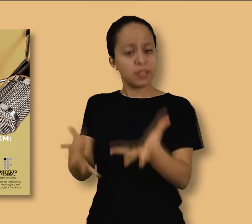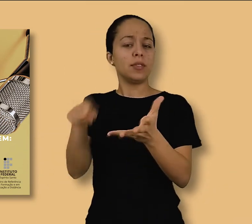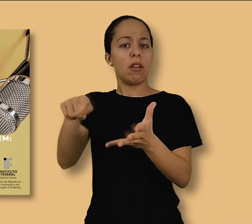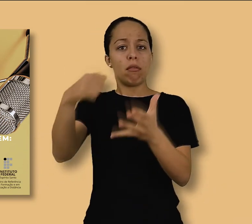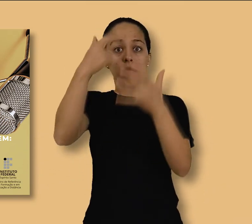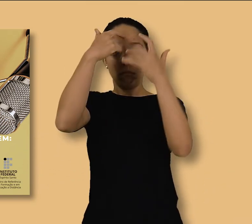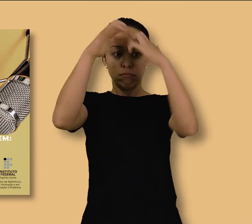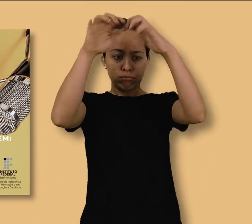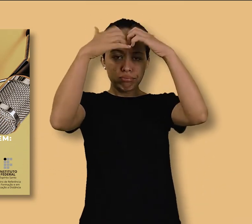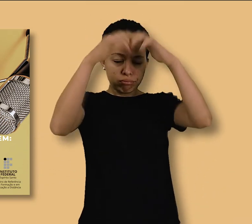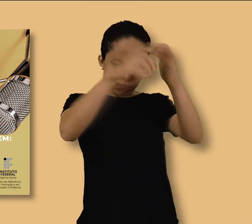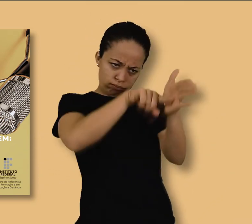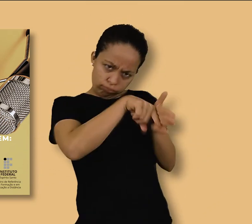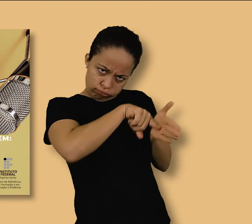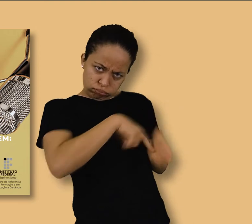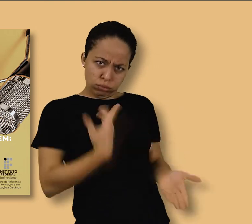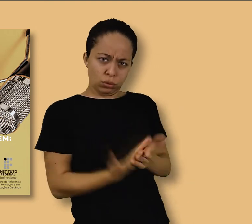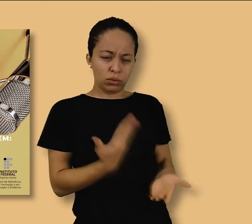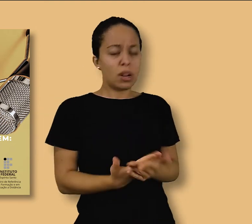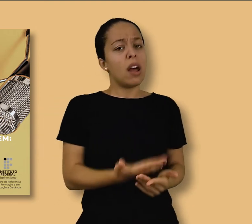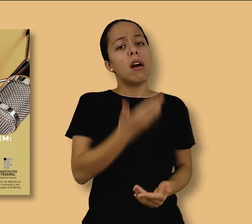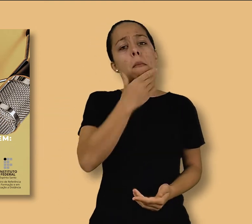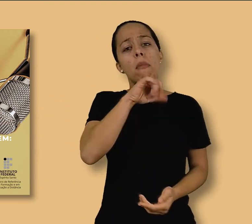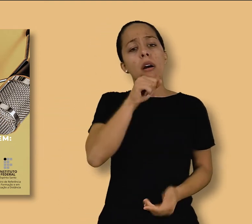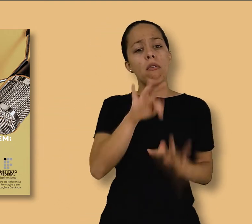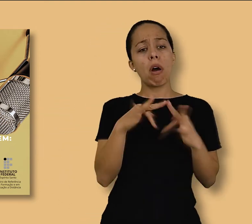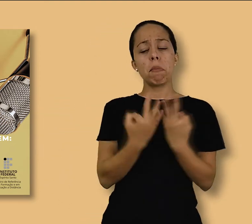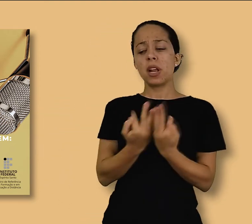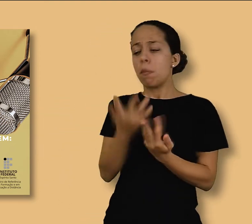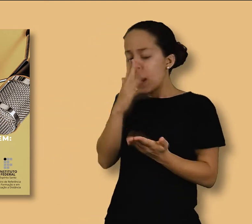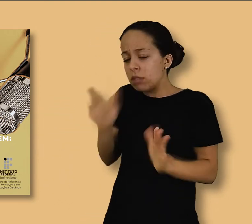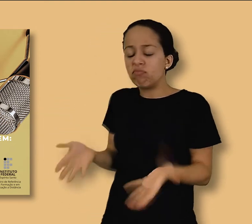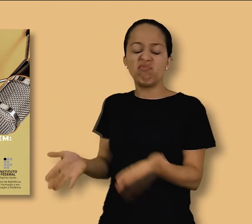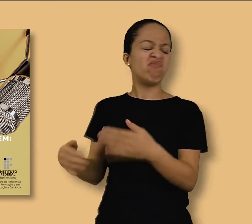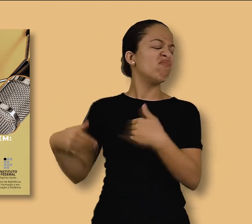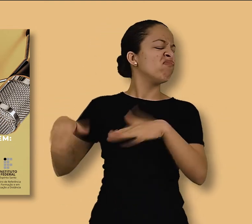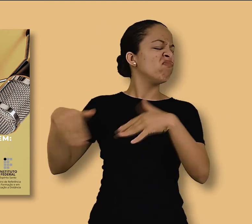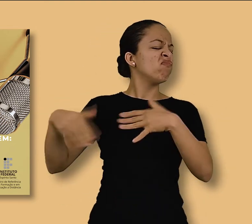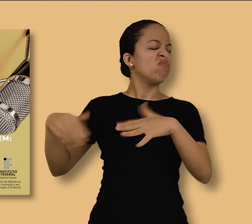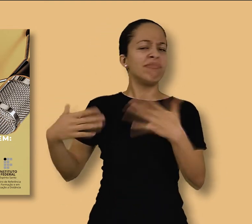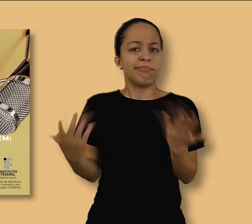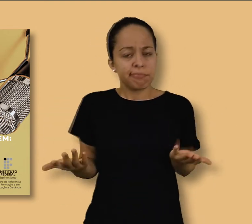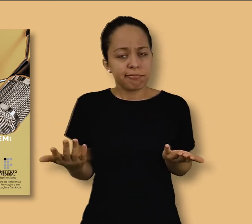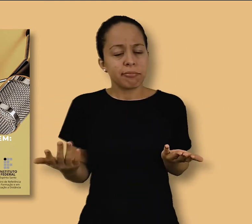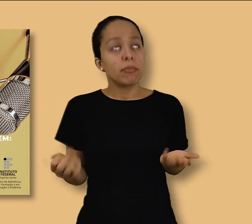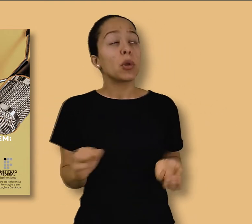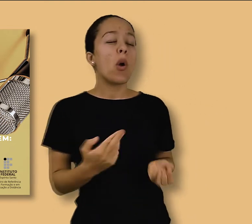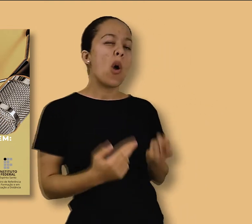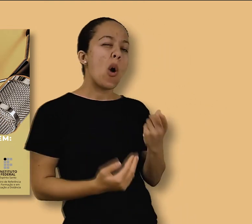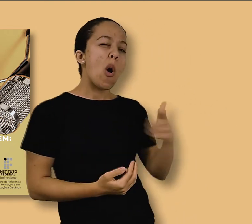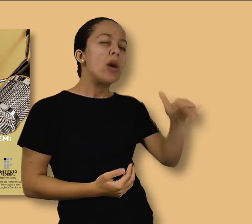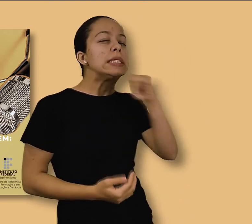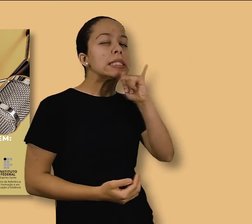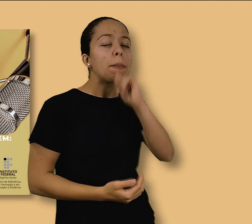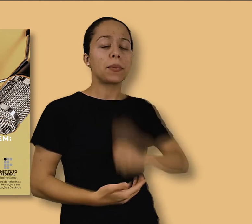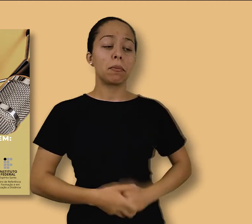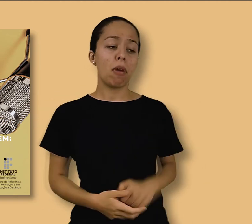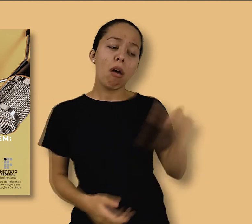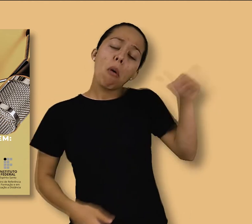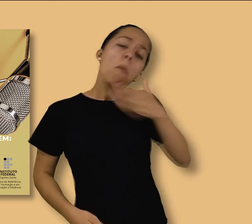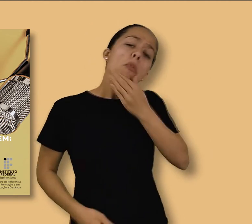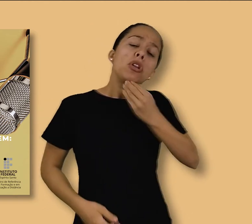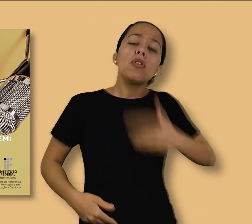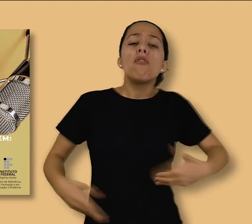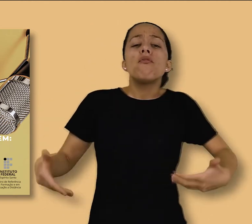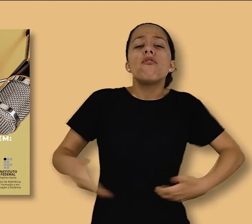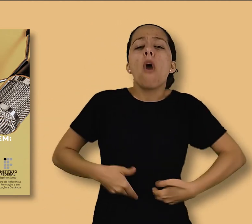suficiente para o desenvolvimento dessa desse aluno dessa criança né ou outra explicação ao José